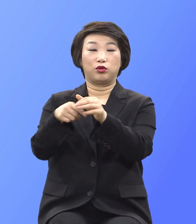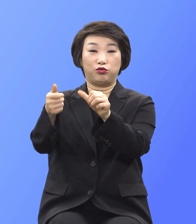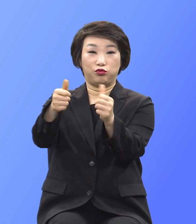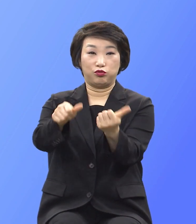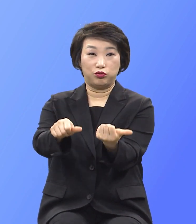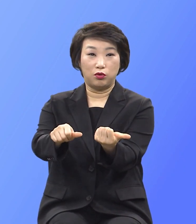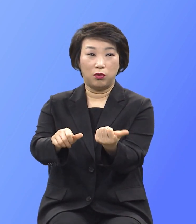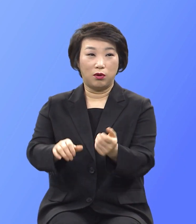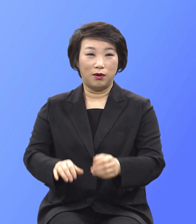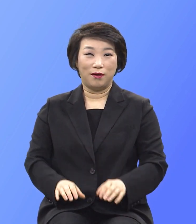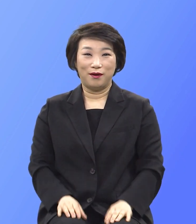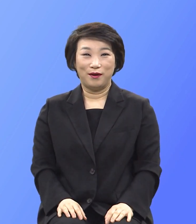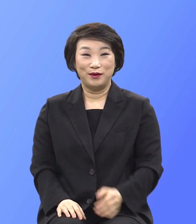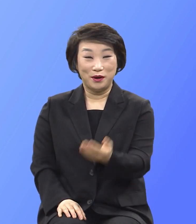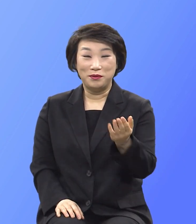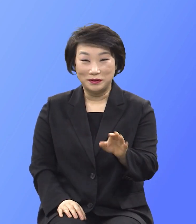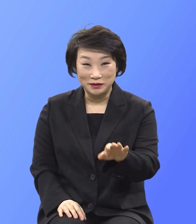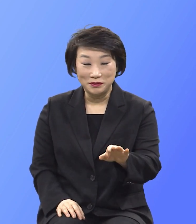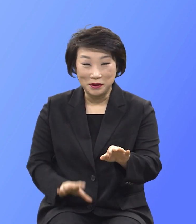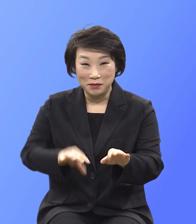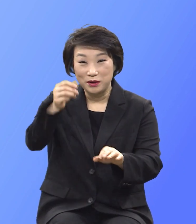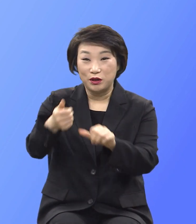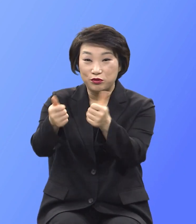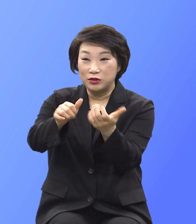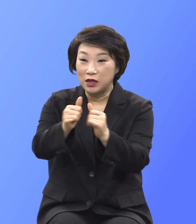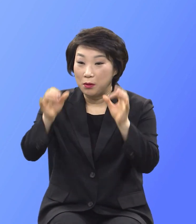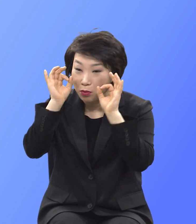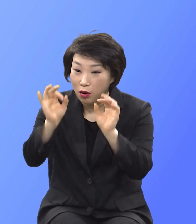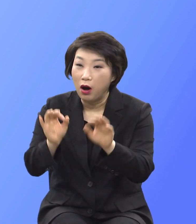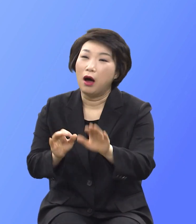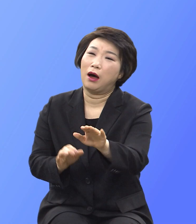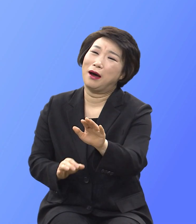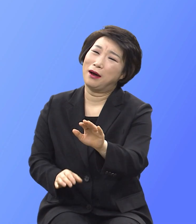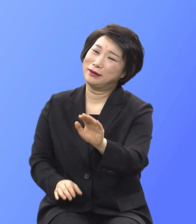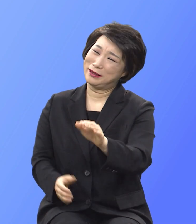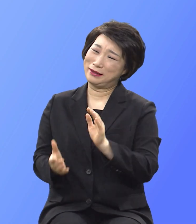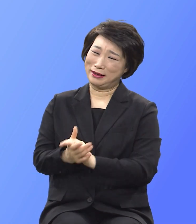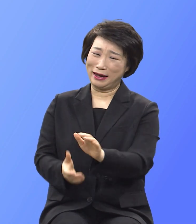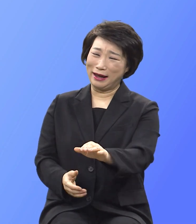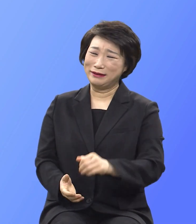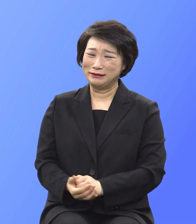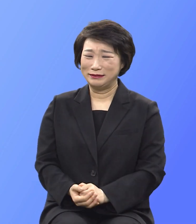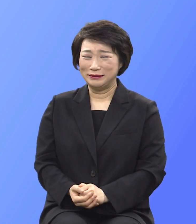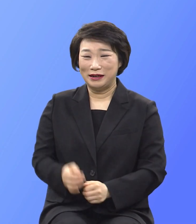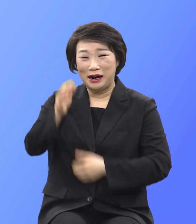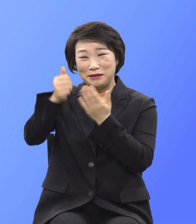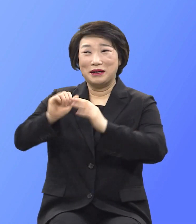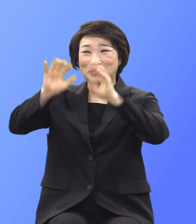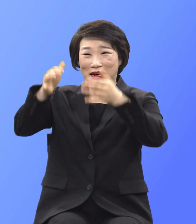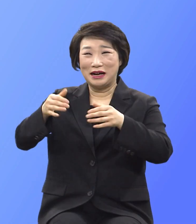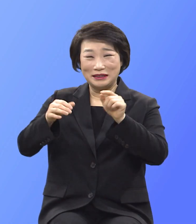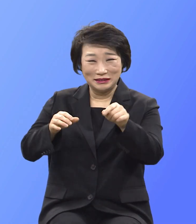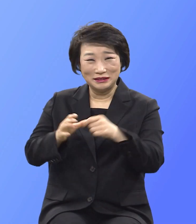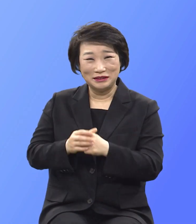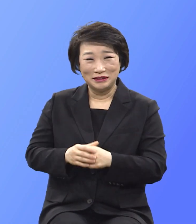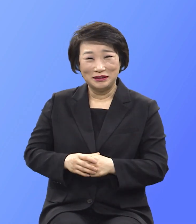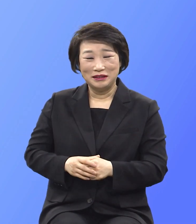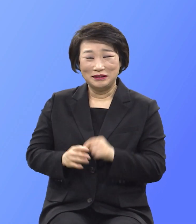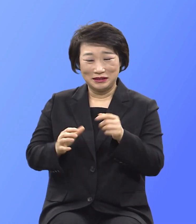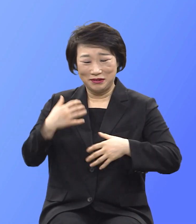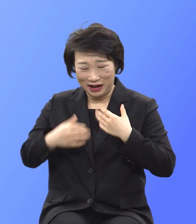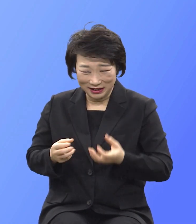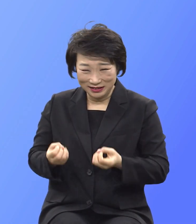겁니다. 그럼 먼저 죽는 사람 바라보면 뭐라고 하느냐? 야, 하나님의 나라에